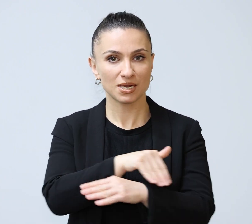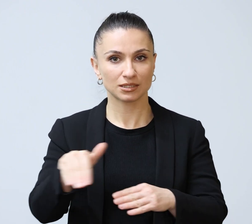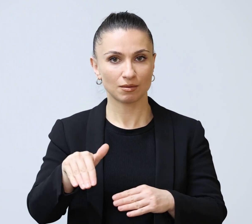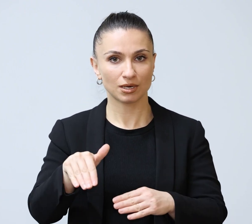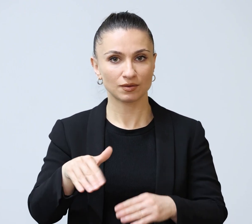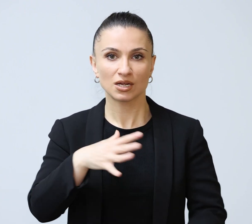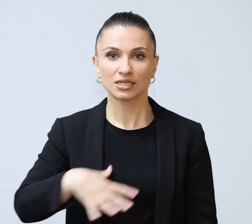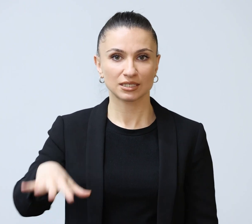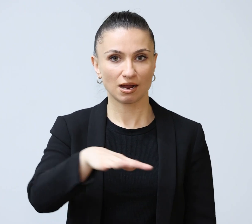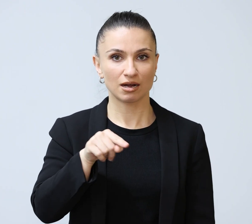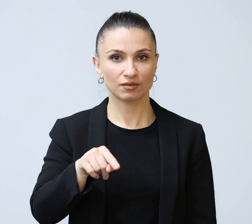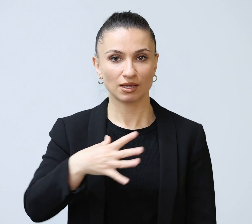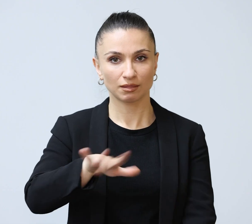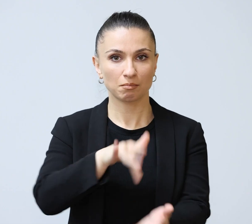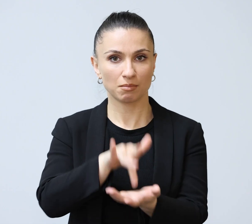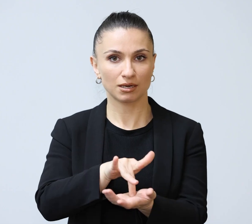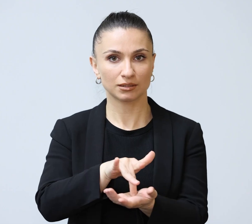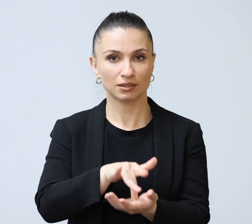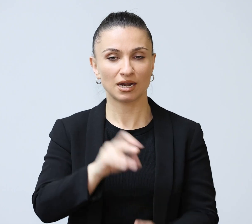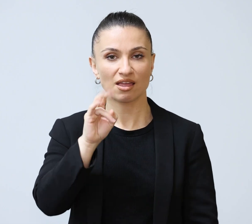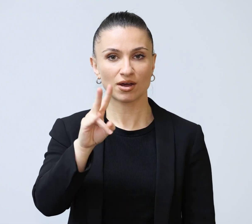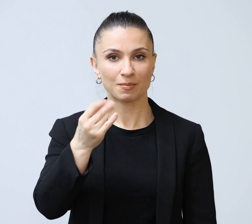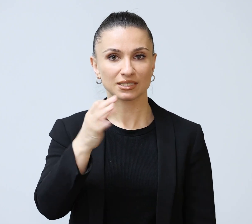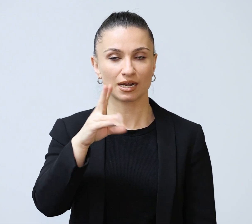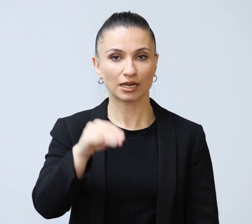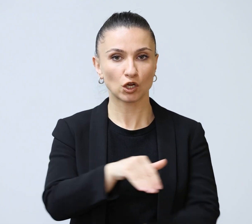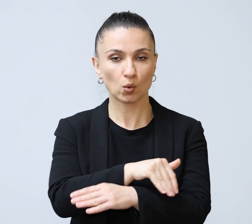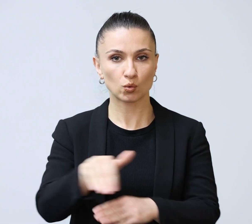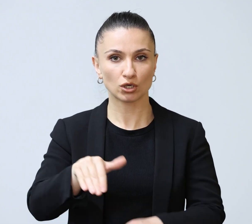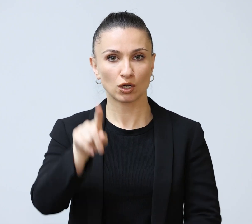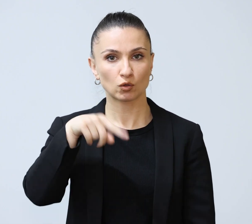032 251 0051, կայք